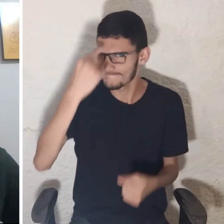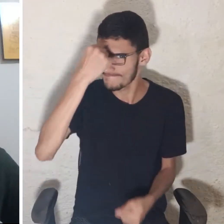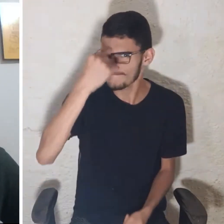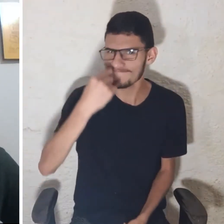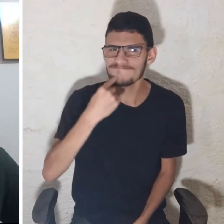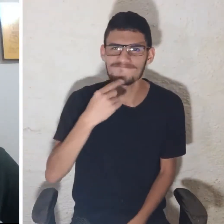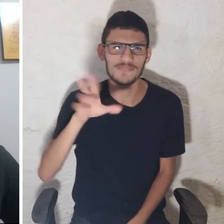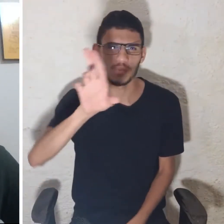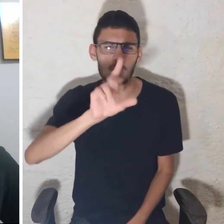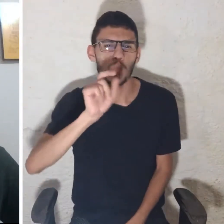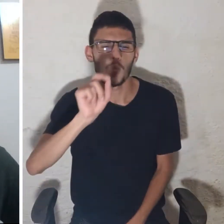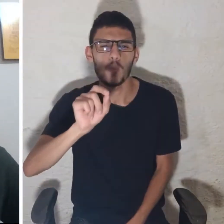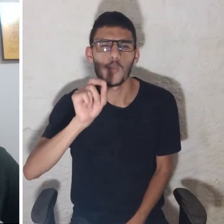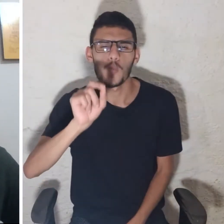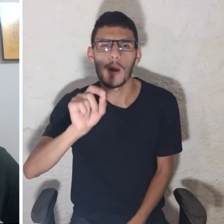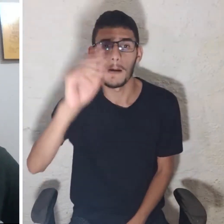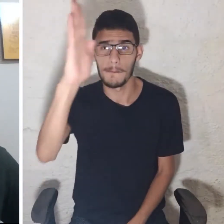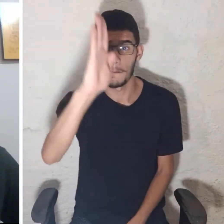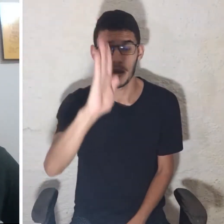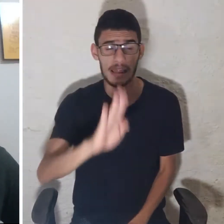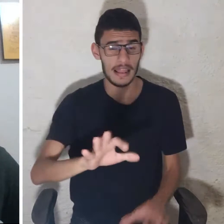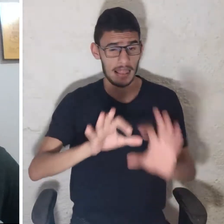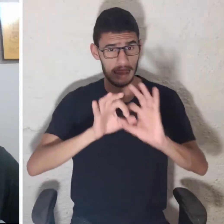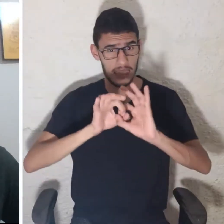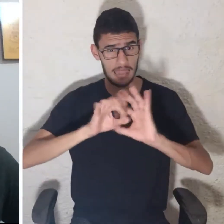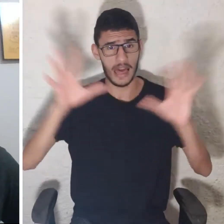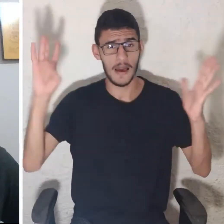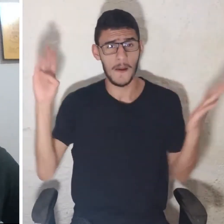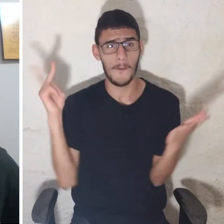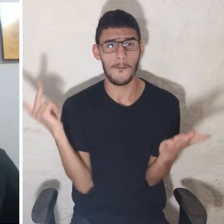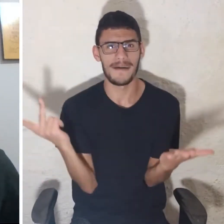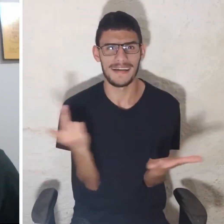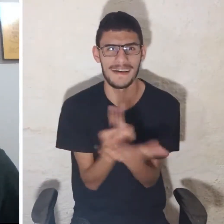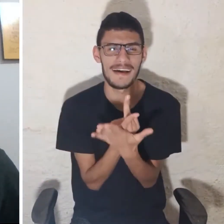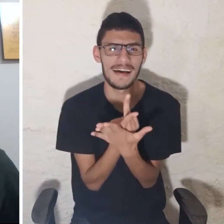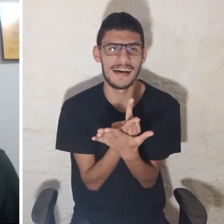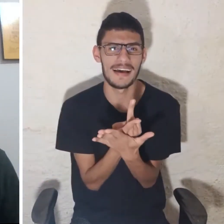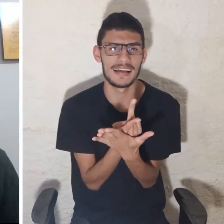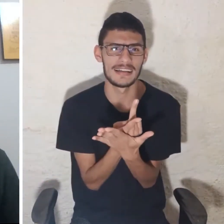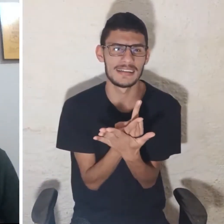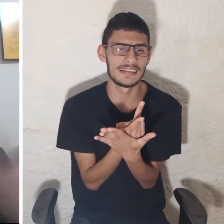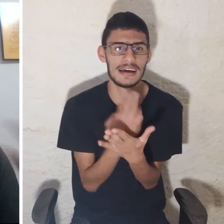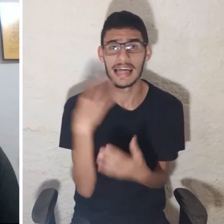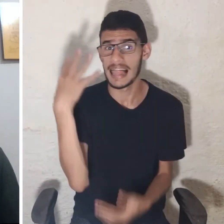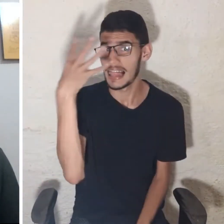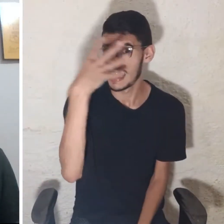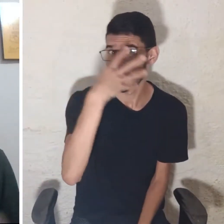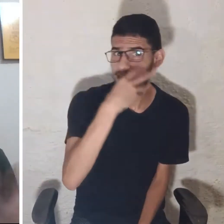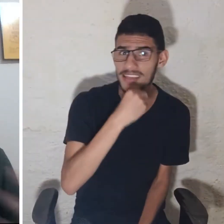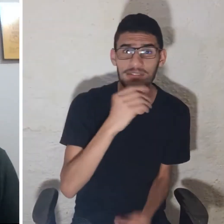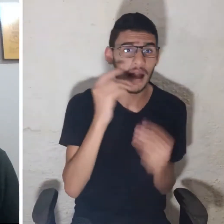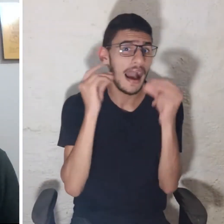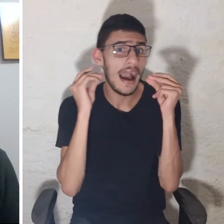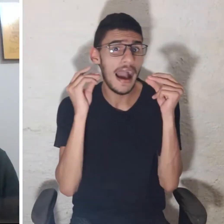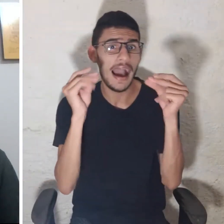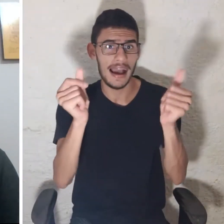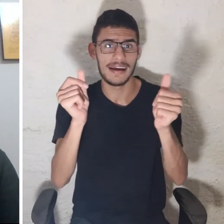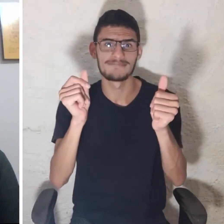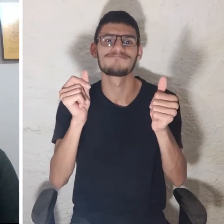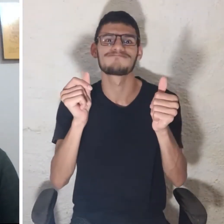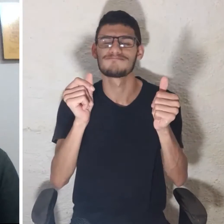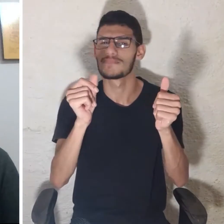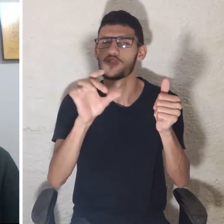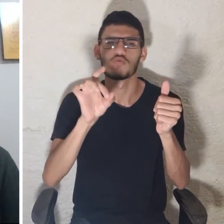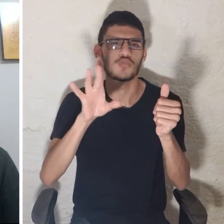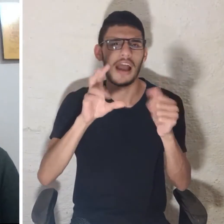daquela imagem, que a independência do Brasil ela aconteceu de uma forma bonita, rápida, né, que